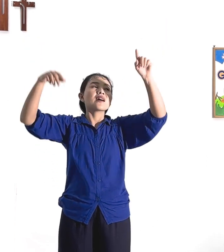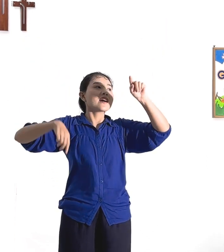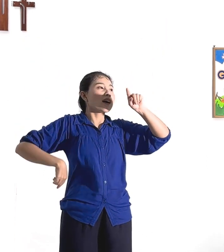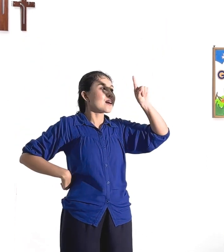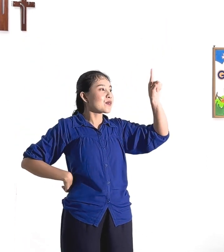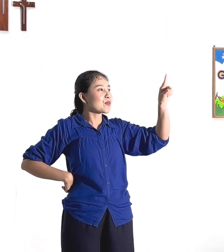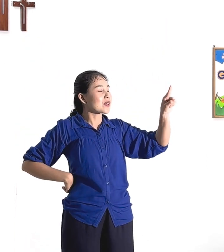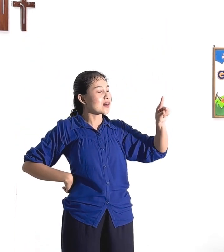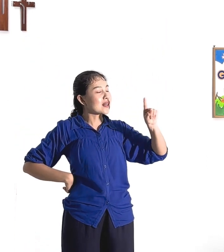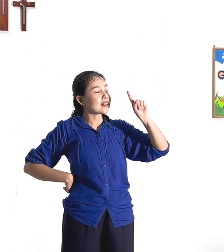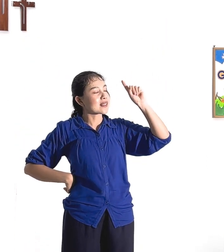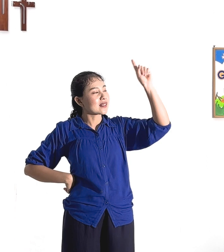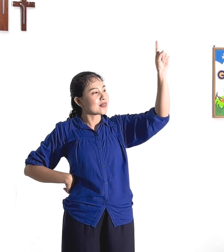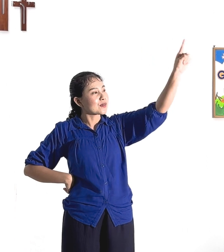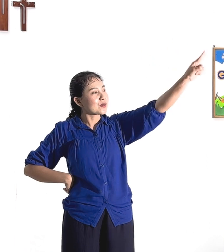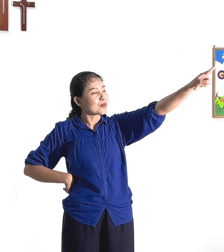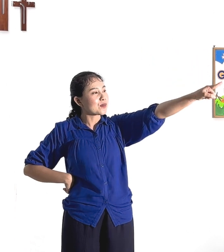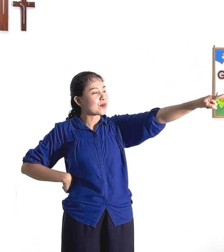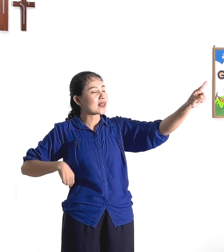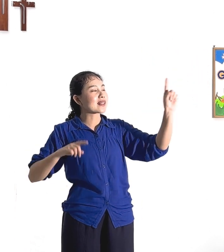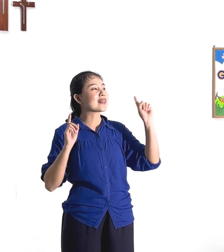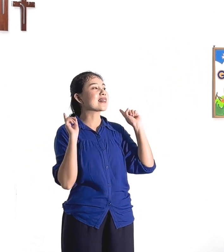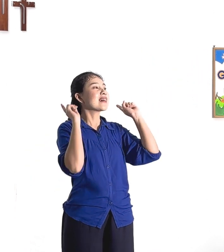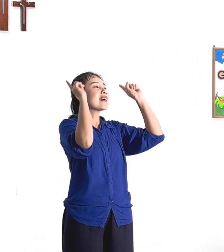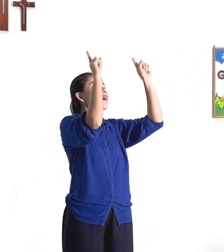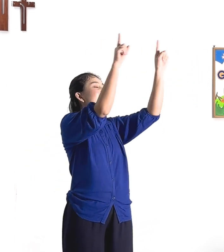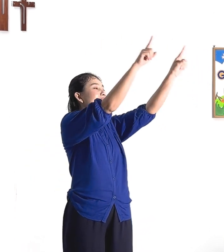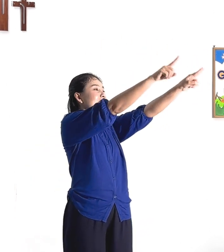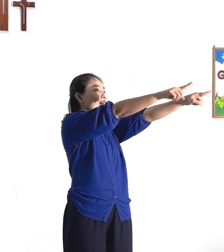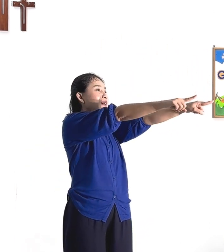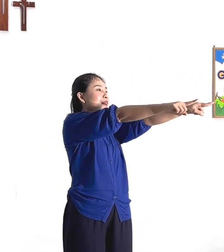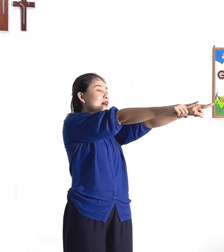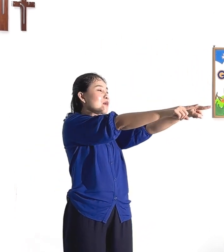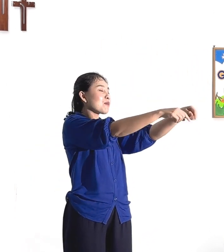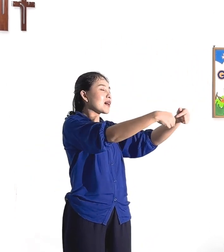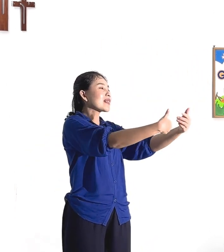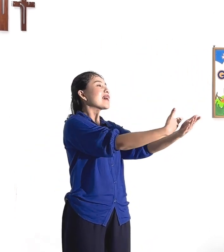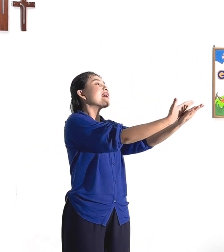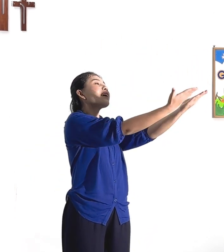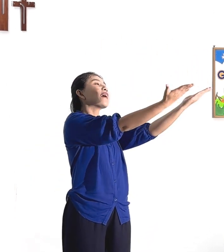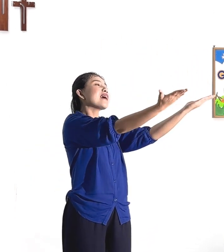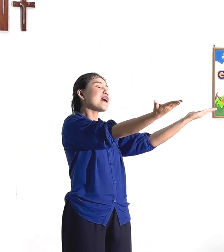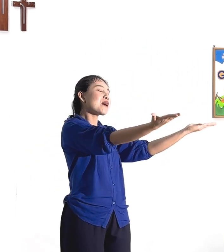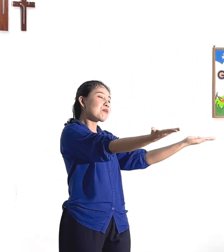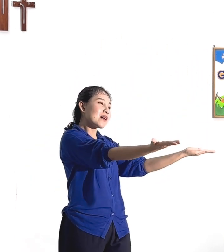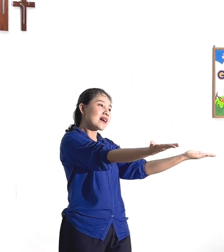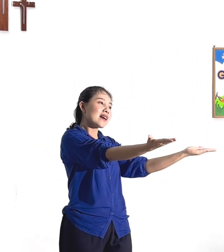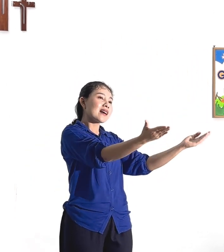aku keluar ke tempat lapang